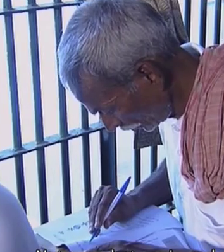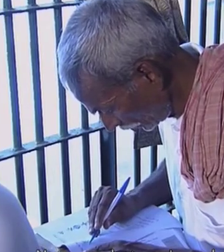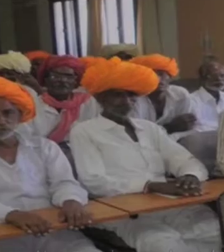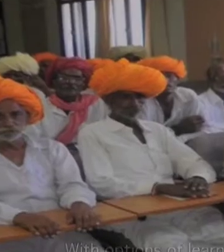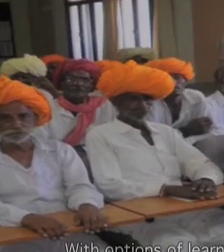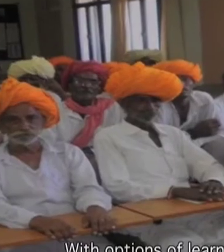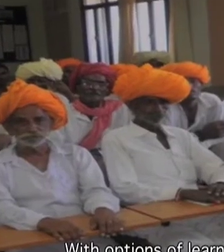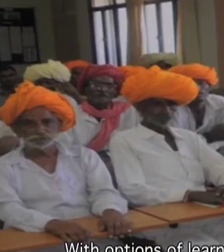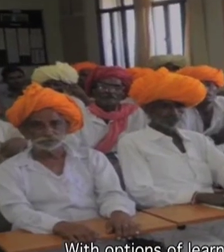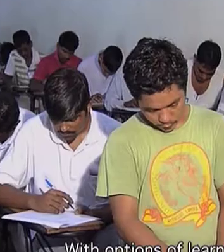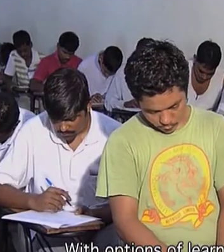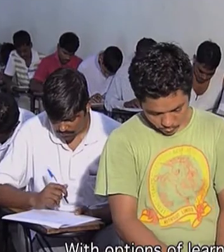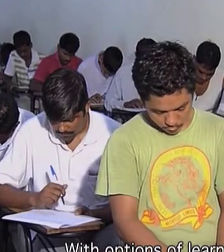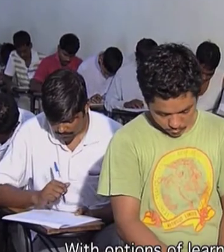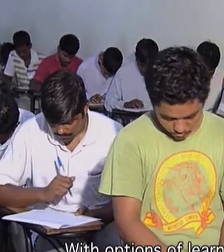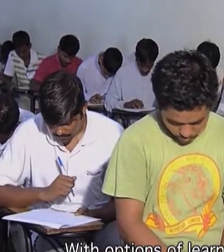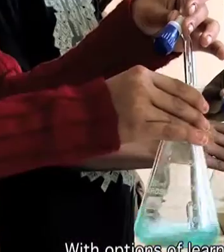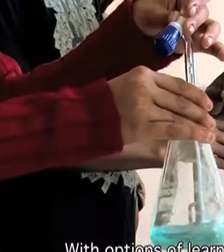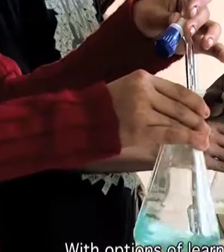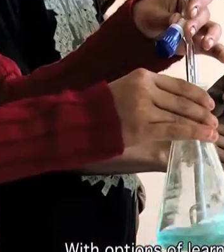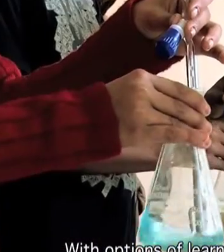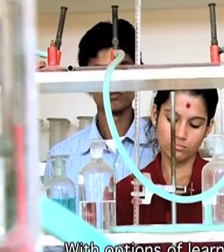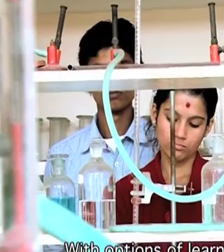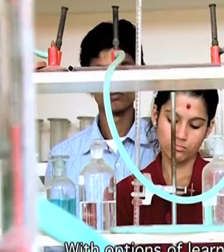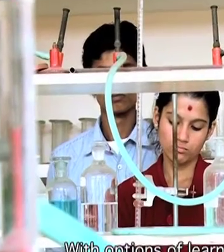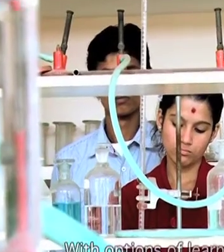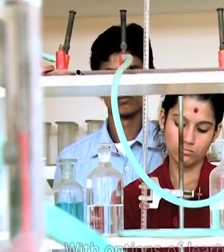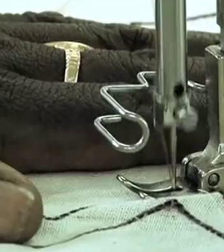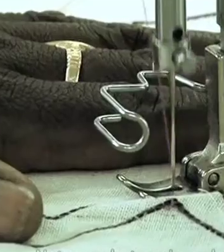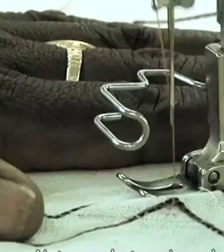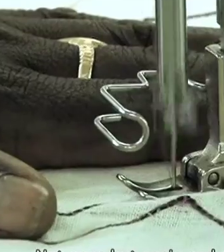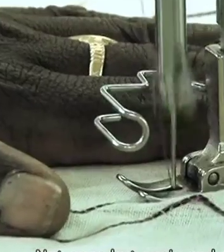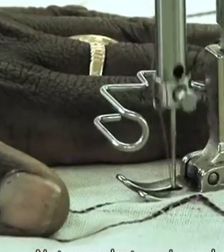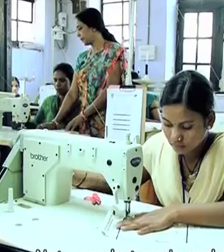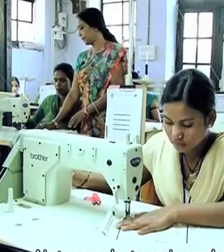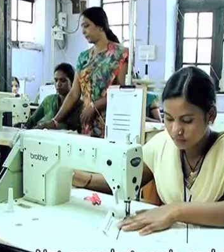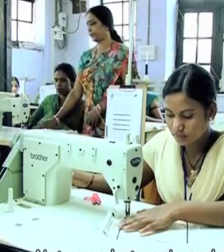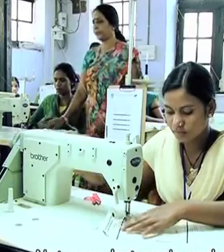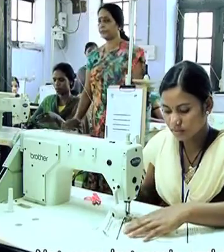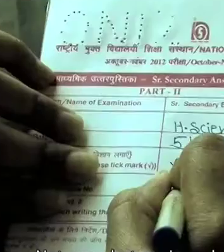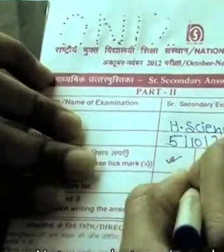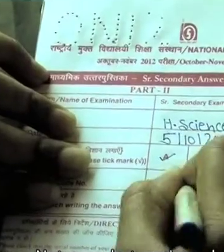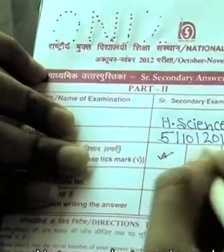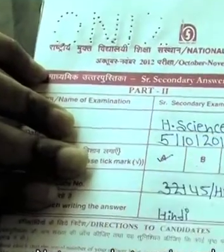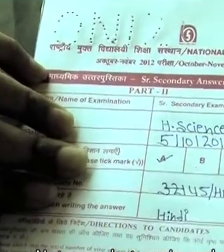फिर। शिक्षा और परीक्षा का अवसर एक बार ही क्यों